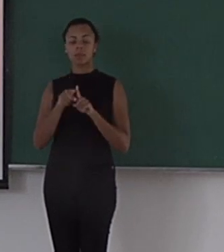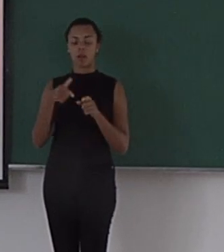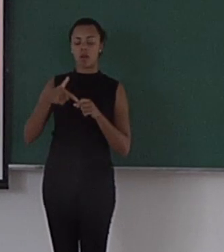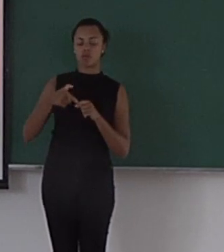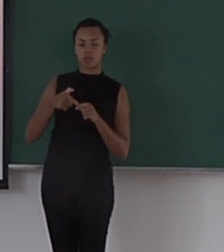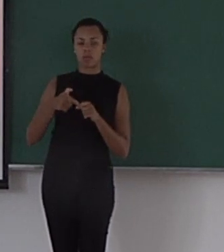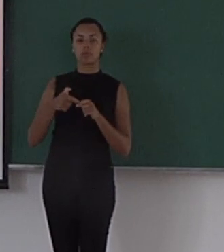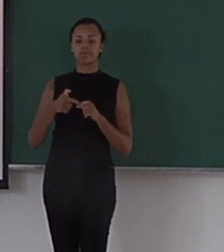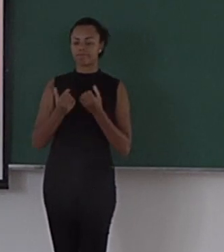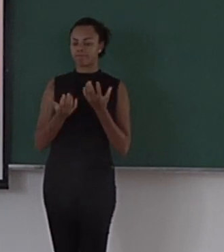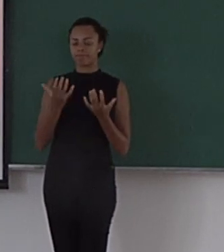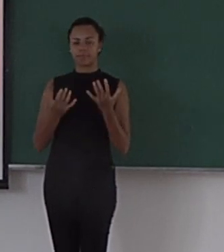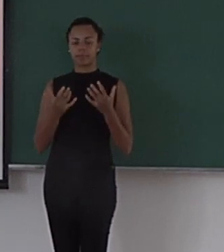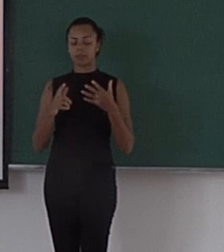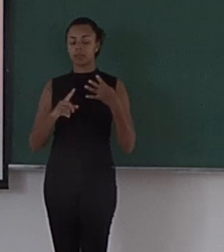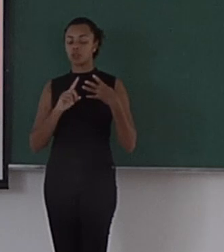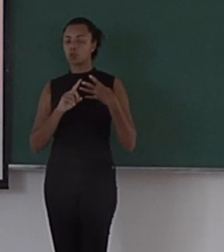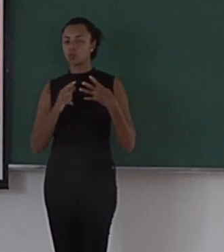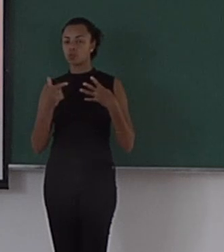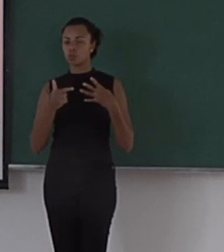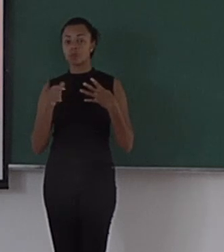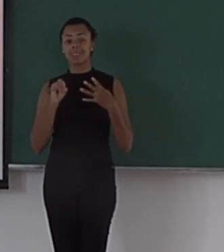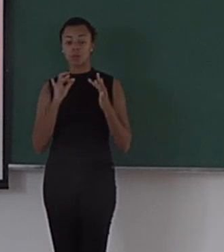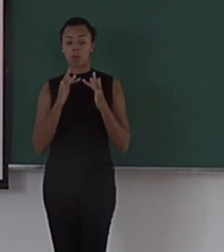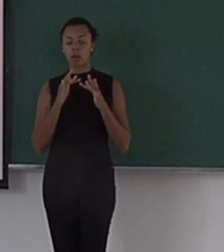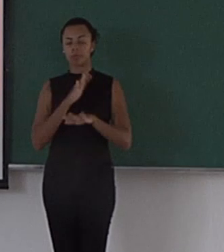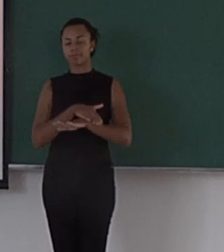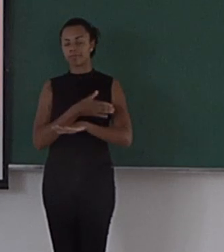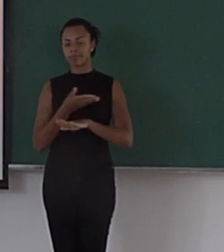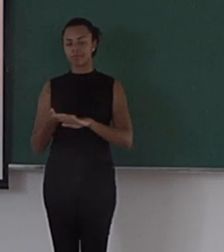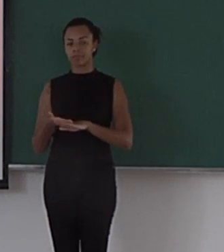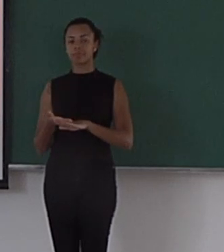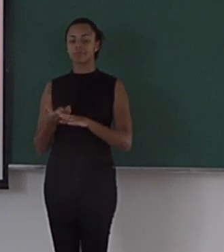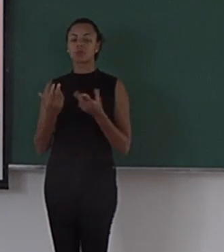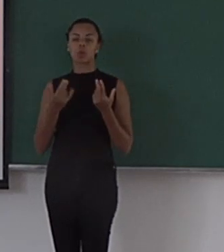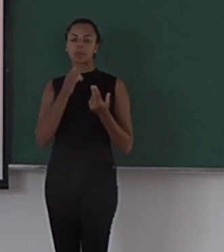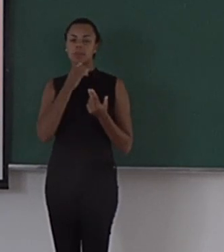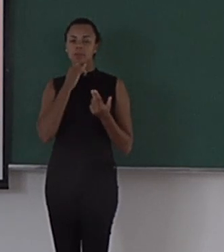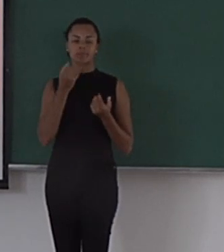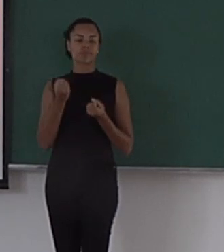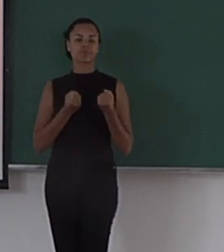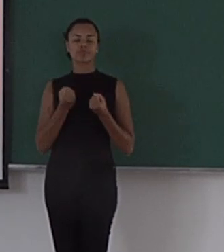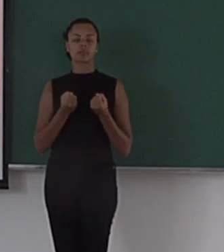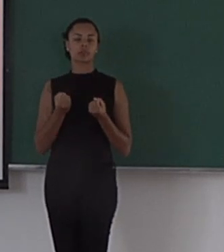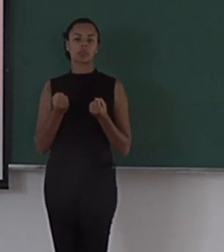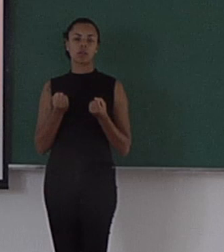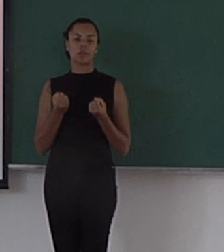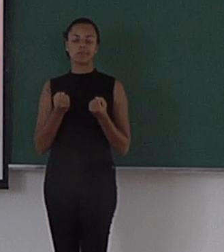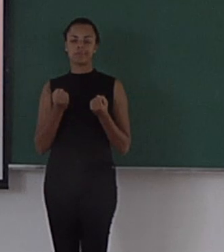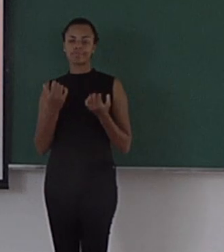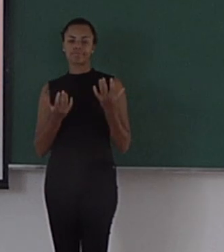por dissolução, queima 2º grau, se o contato for prolongado. Naqueles episódios que eu te falei, o cara teve